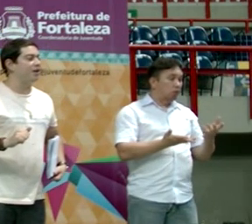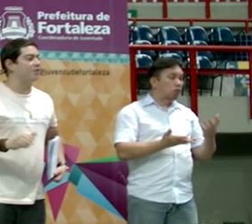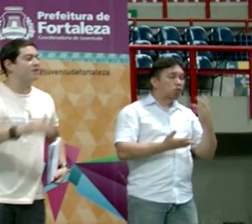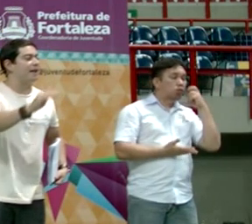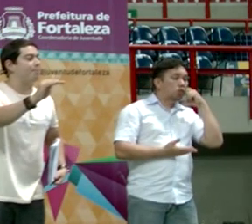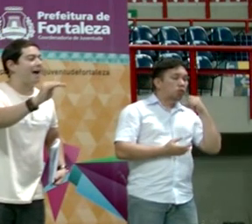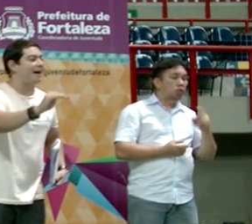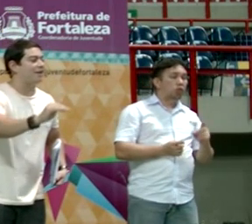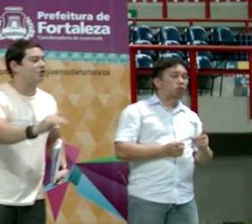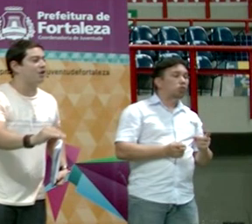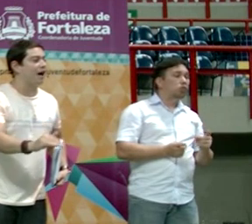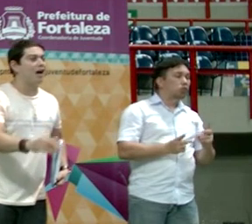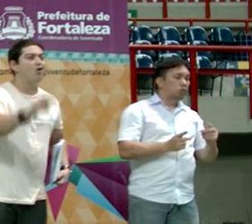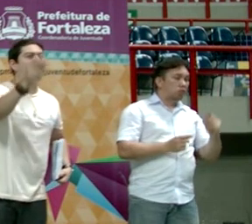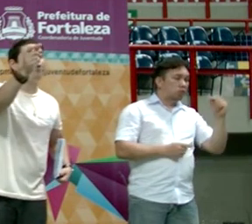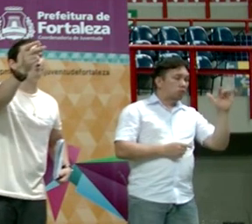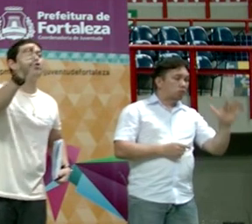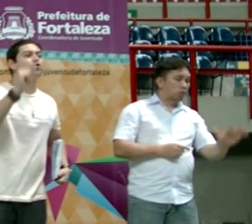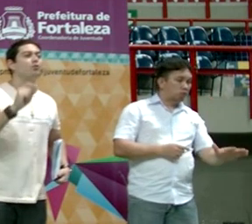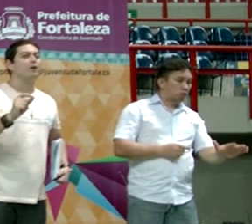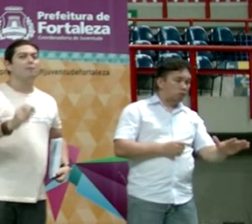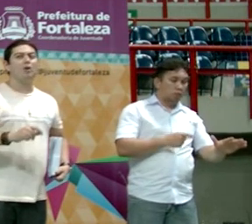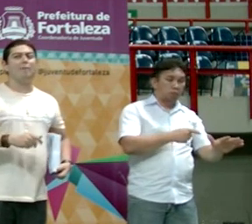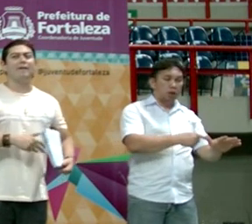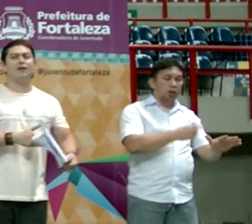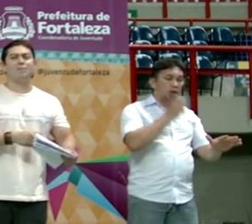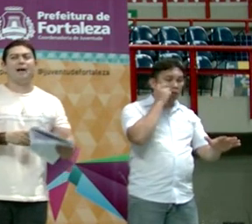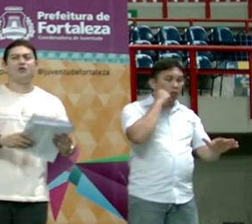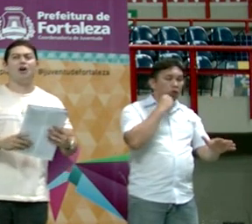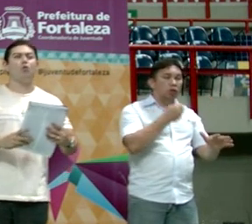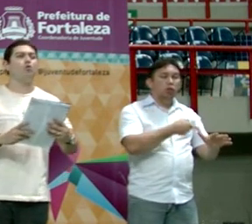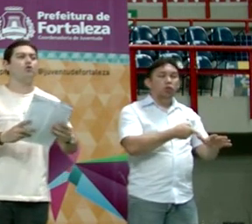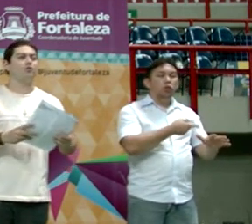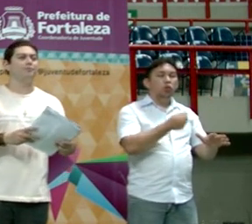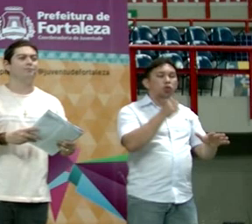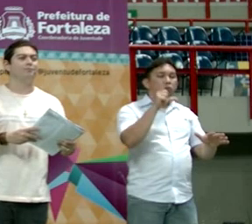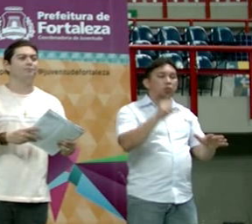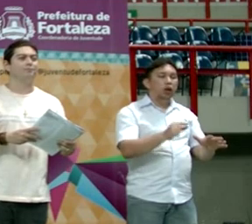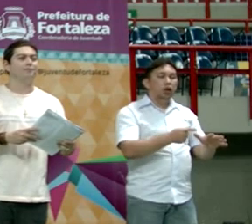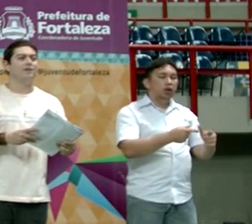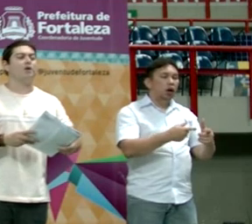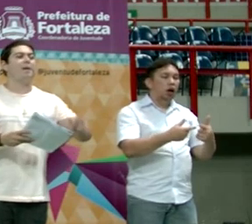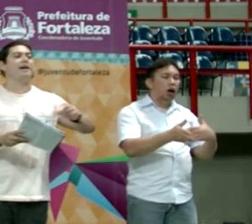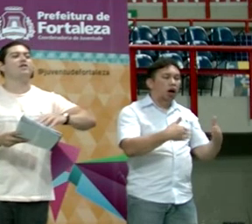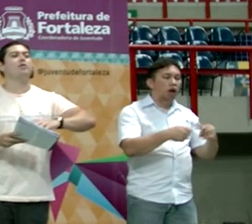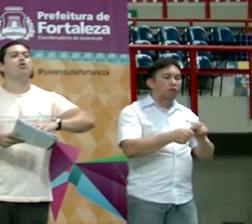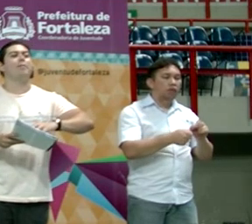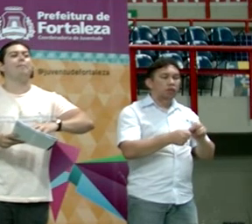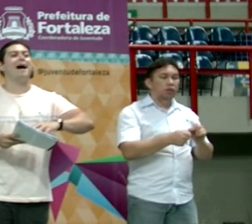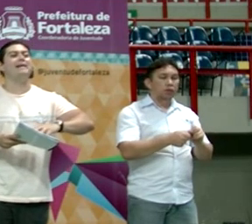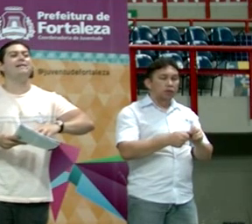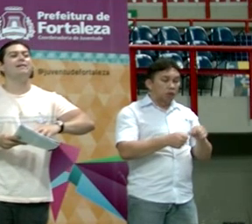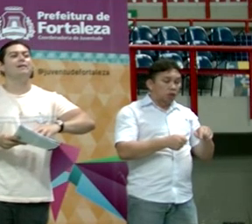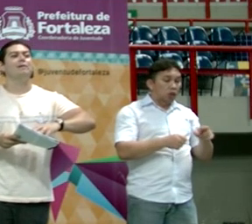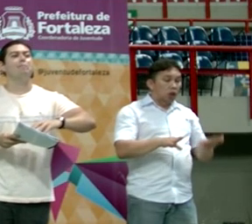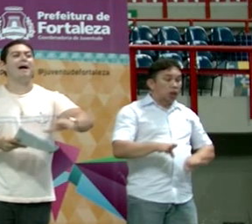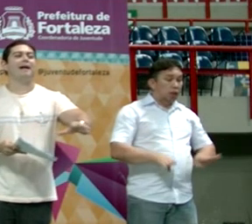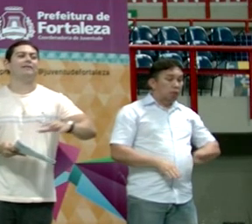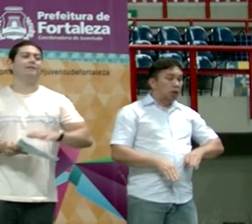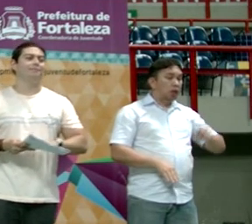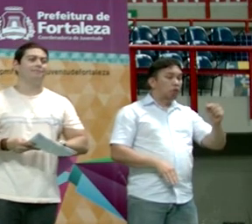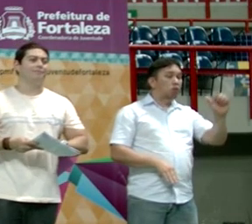ganhar mais dinheiro? Se ela baratear o custo. Melhor maneira de baratear o custo? Se eu pegar essa mão de obra